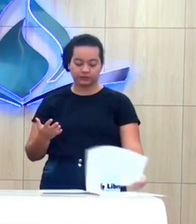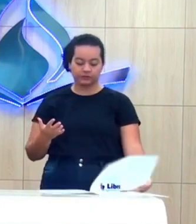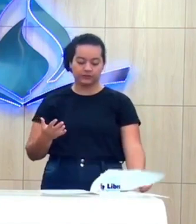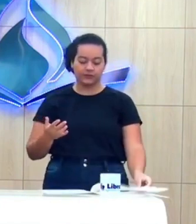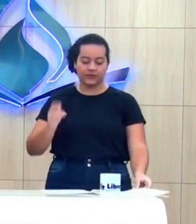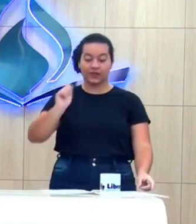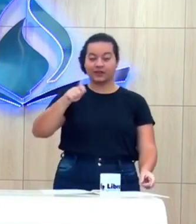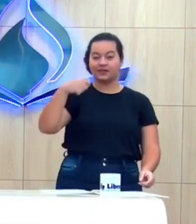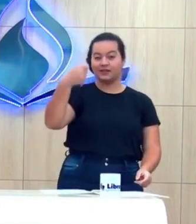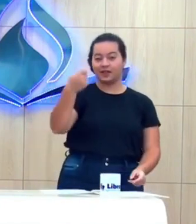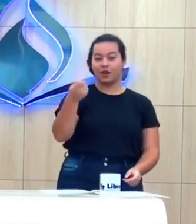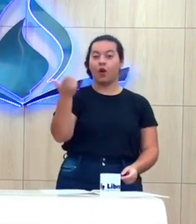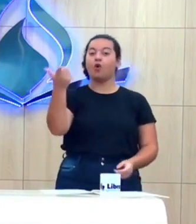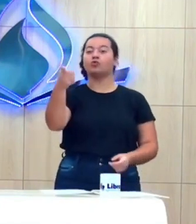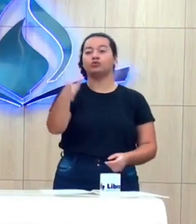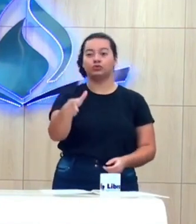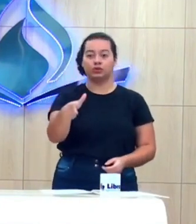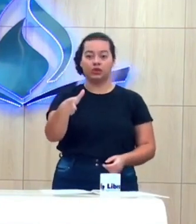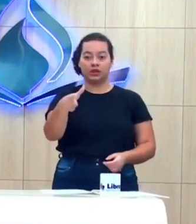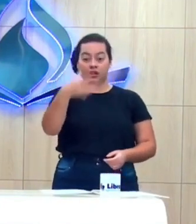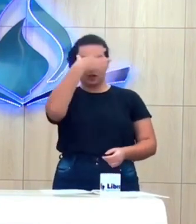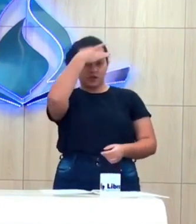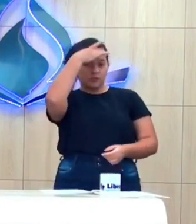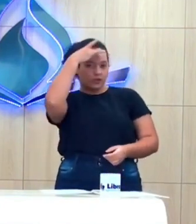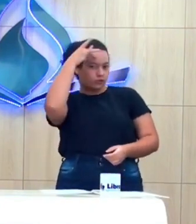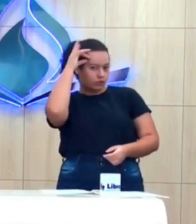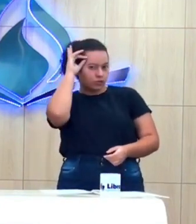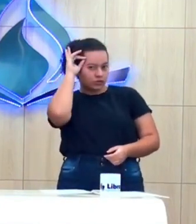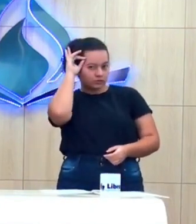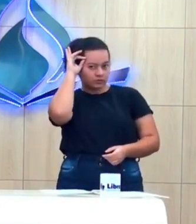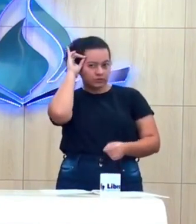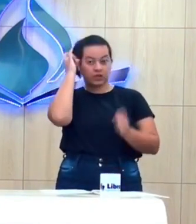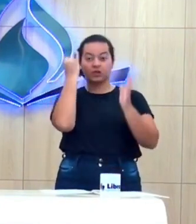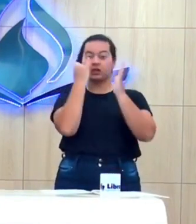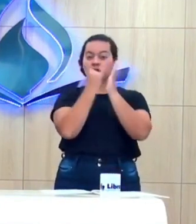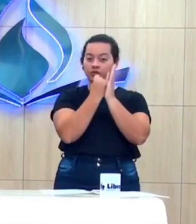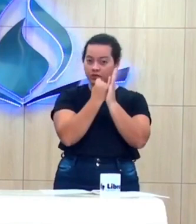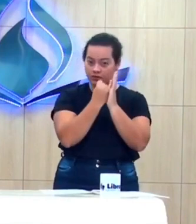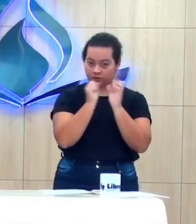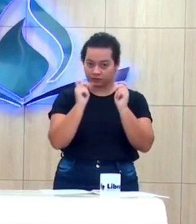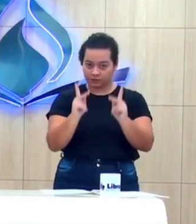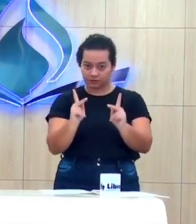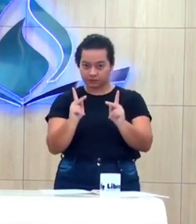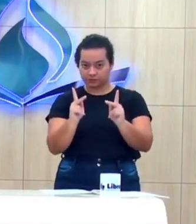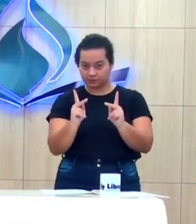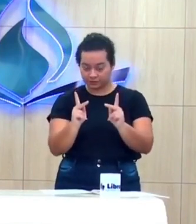outros sinais que vai falar de pessoas e identidade. Então, vamos lá.